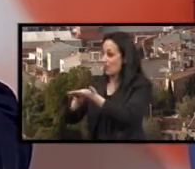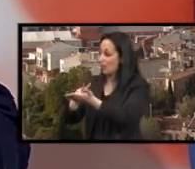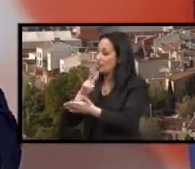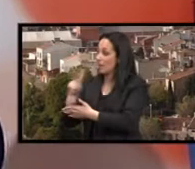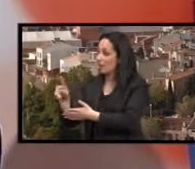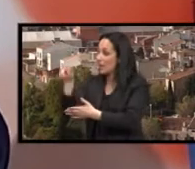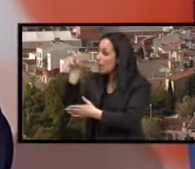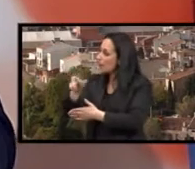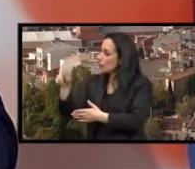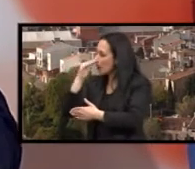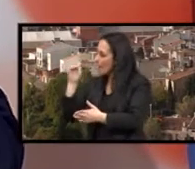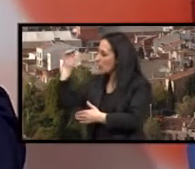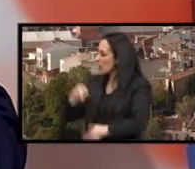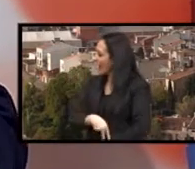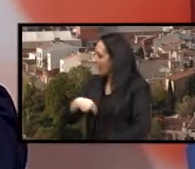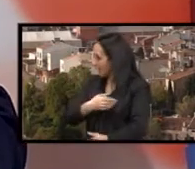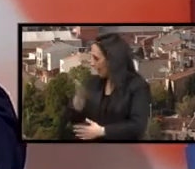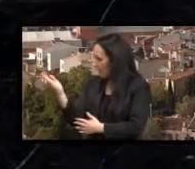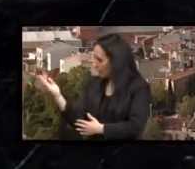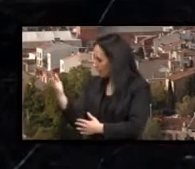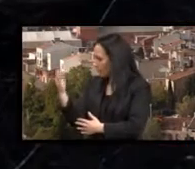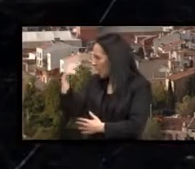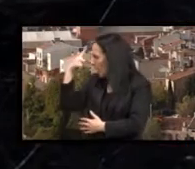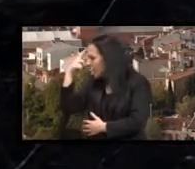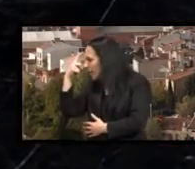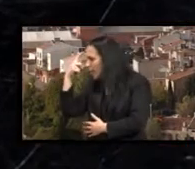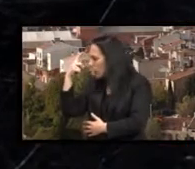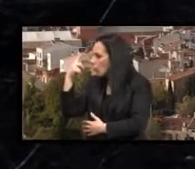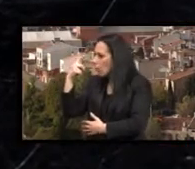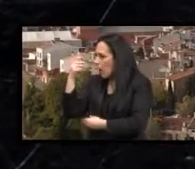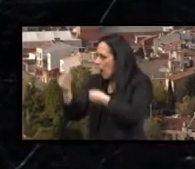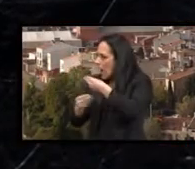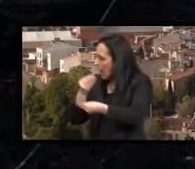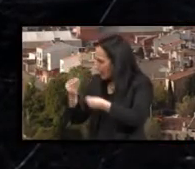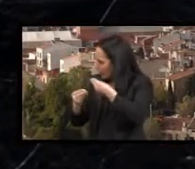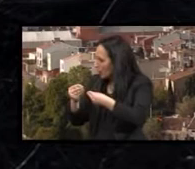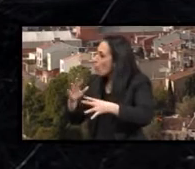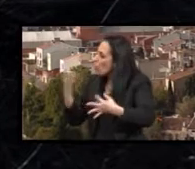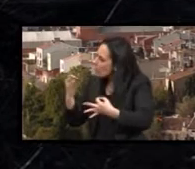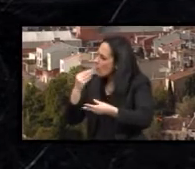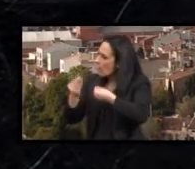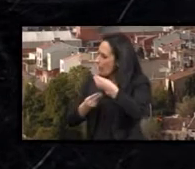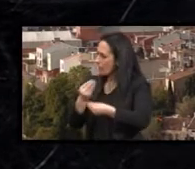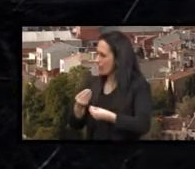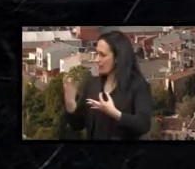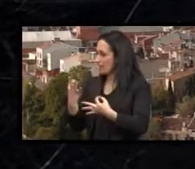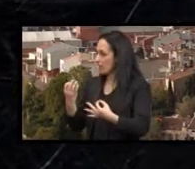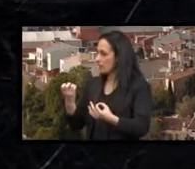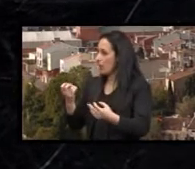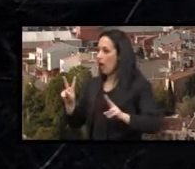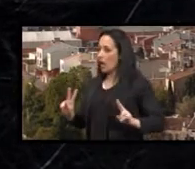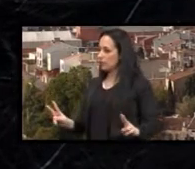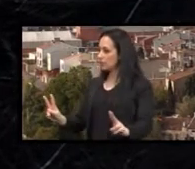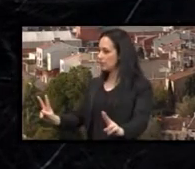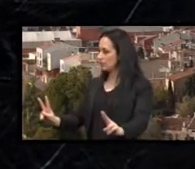persones grans, en general, ja crec que una mica es fa, no? O bueno, crec que ho han d'haver, han d'estar actives, han d'estar actives